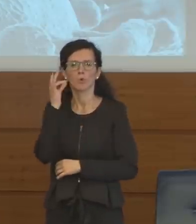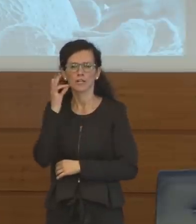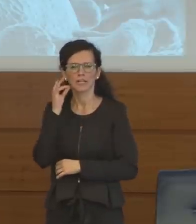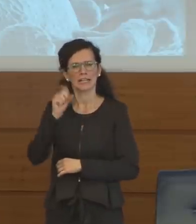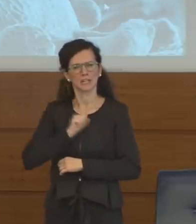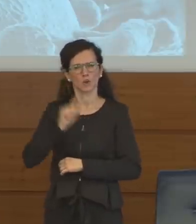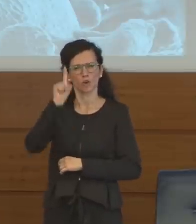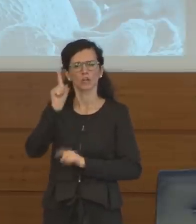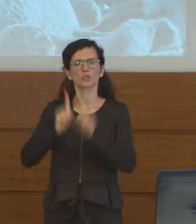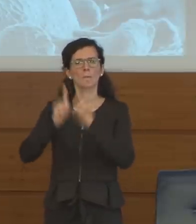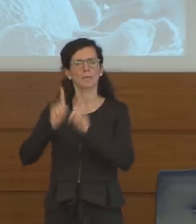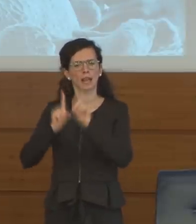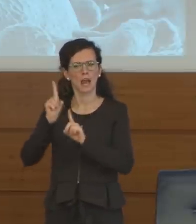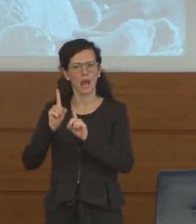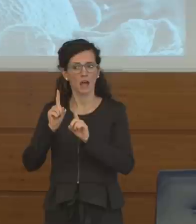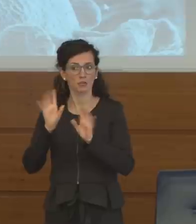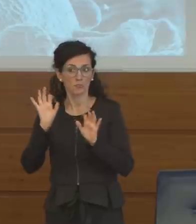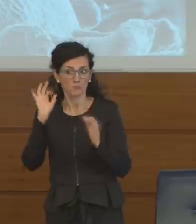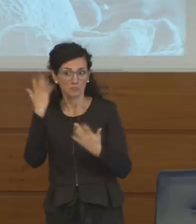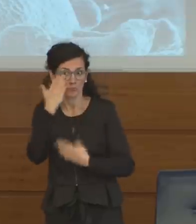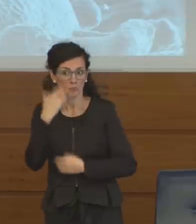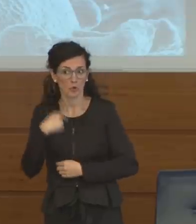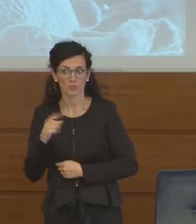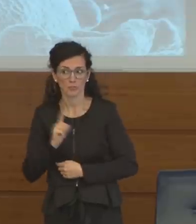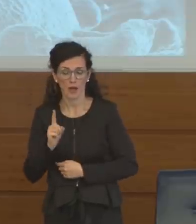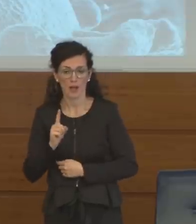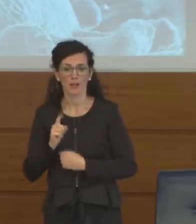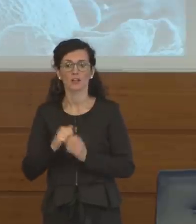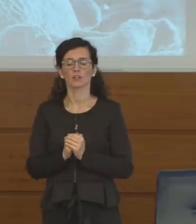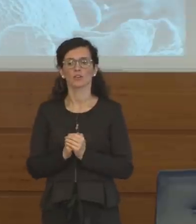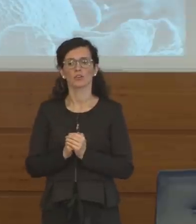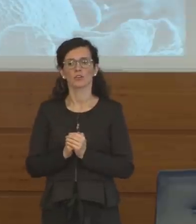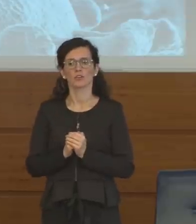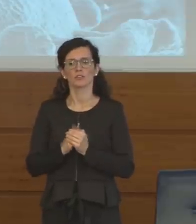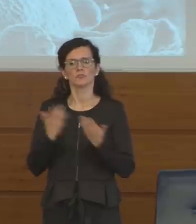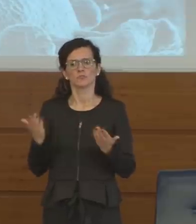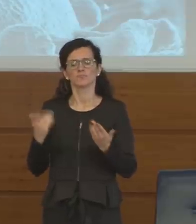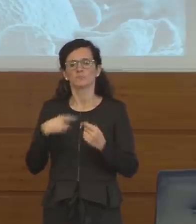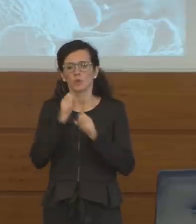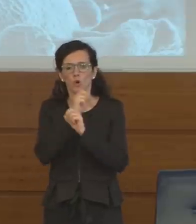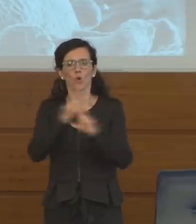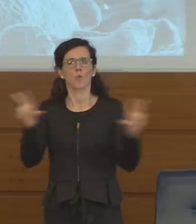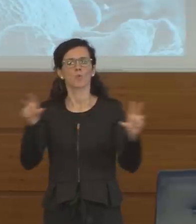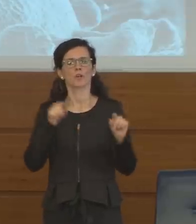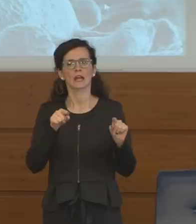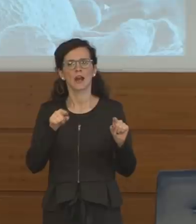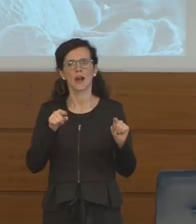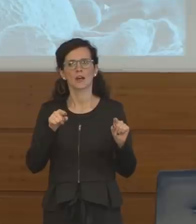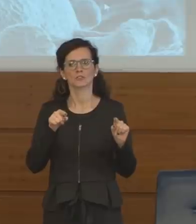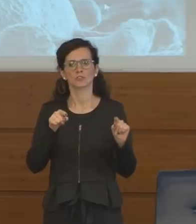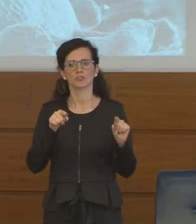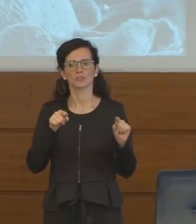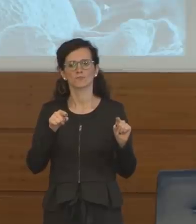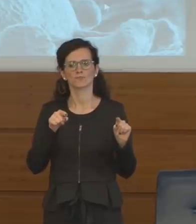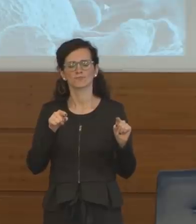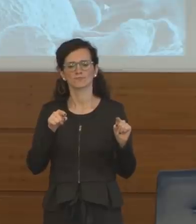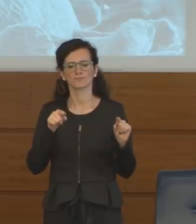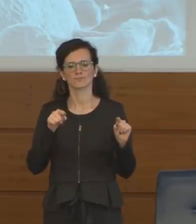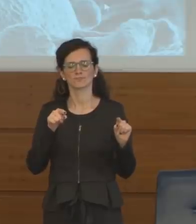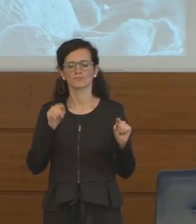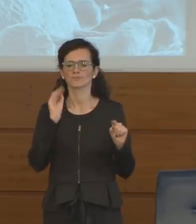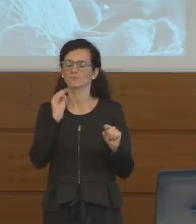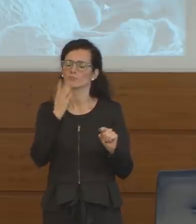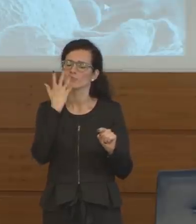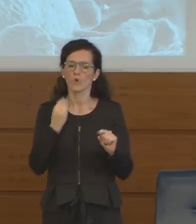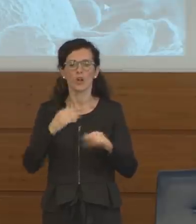di Milano, se non erro. E, hanno proprio adesso mandato un comunicato in cui chiedono di